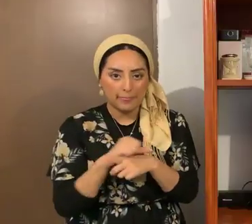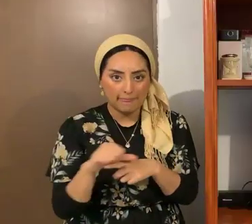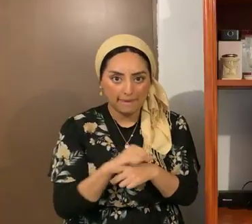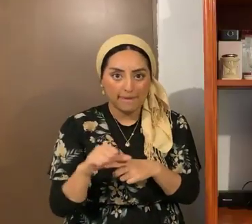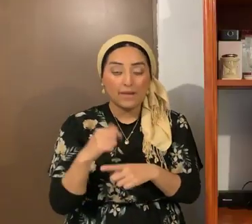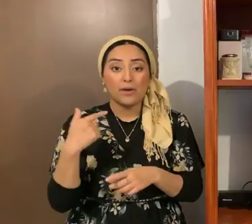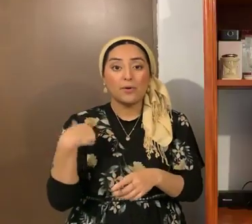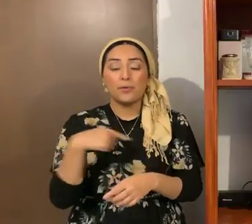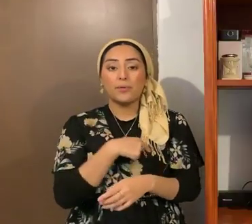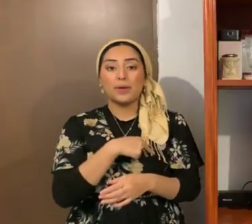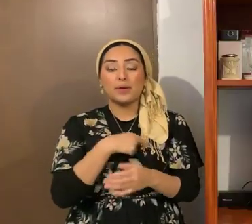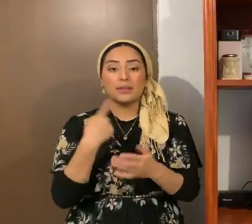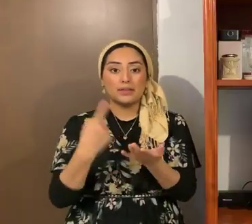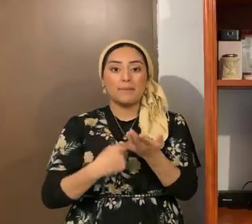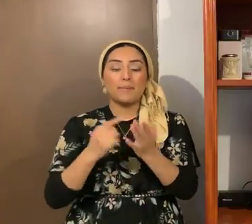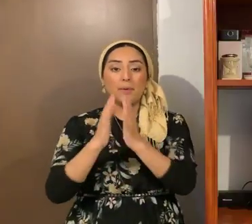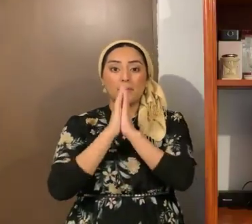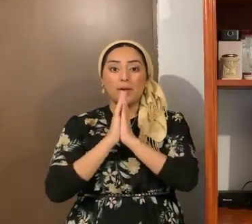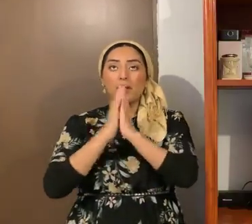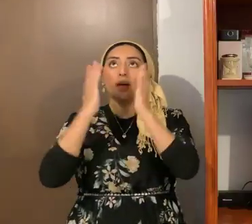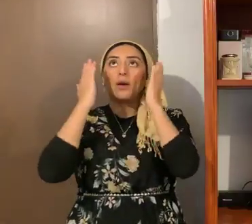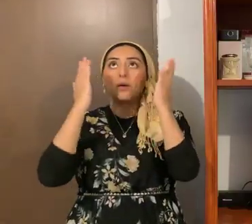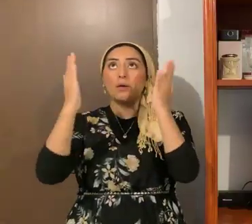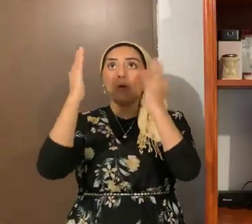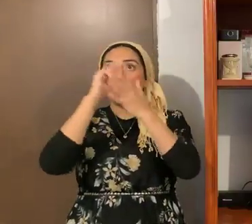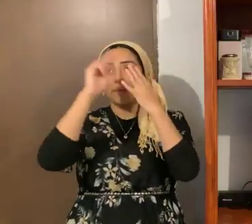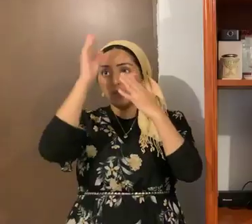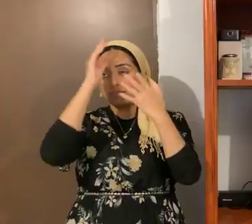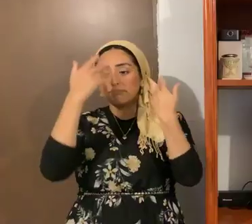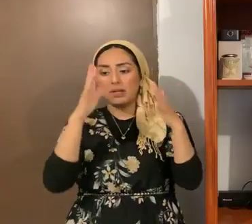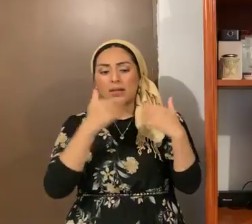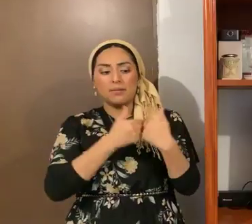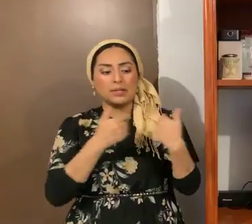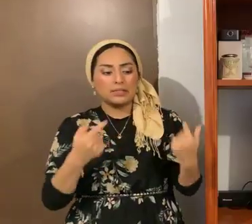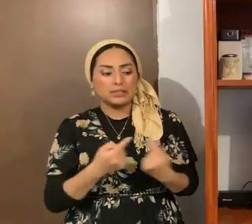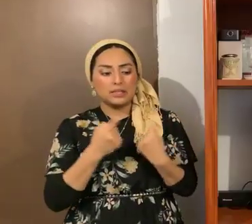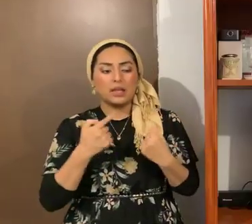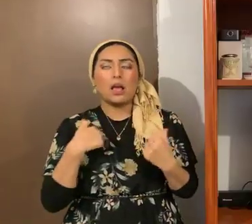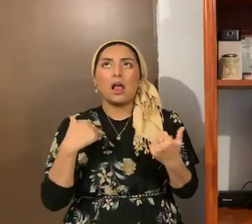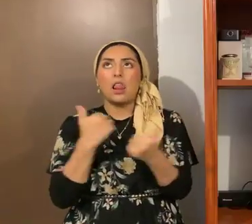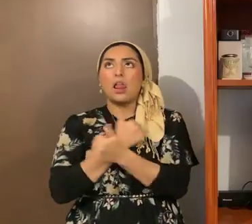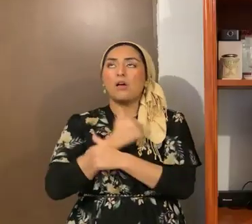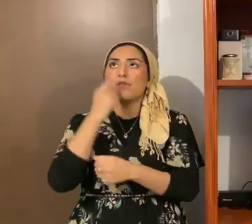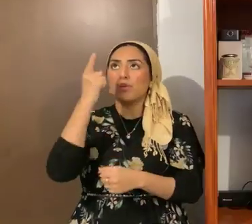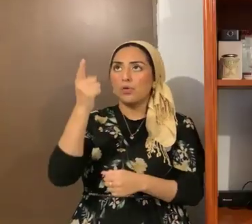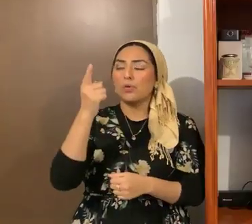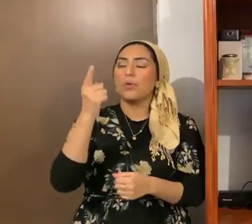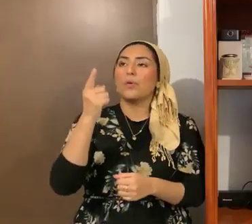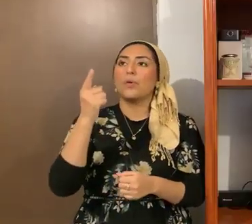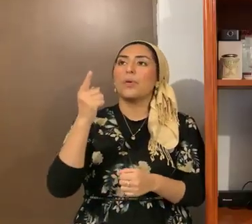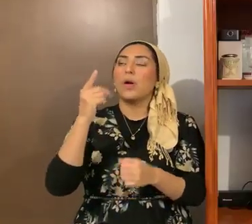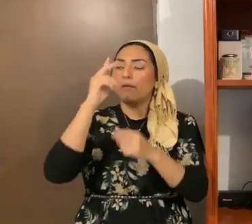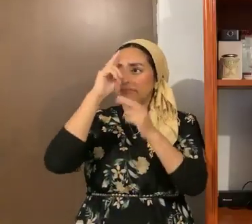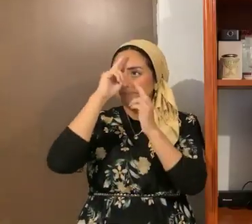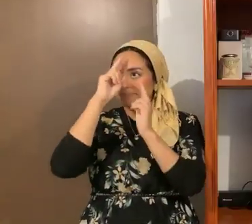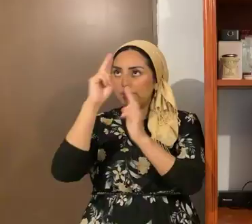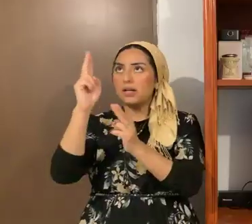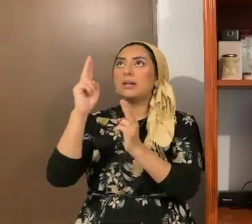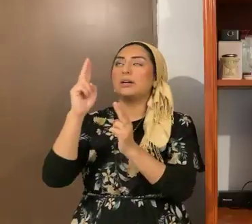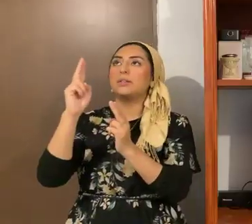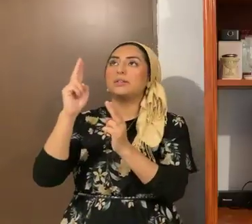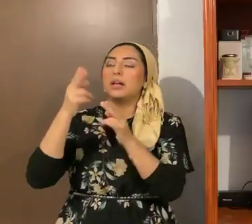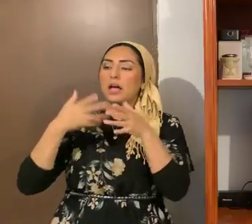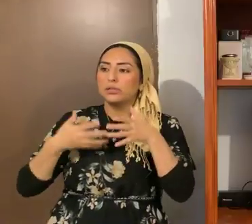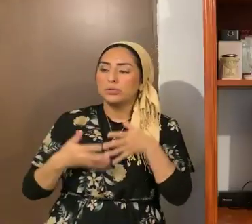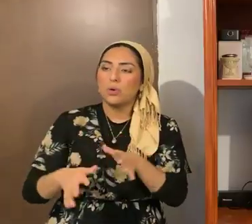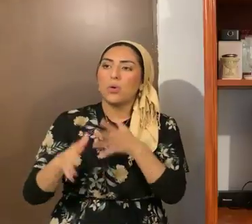decimos, Abacados, me he apartado del pecado, porque te amo y te temo, te adoro,